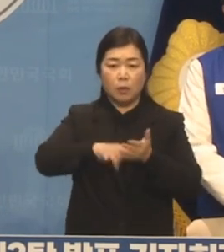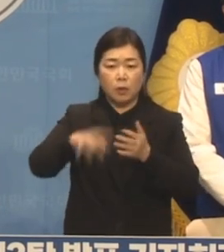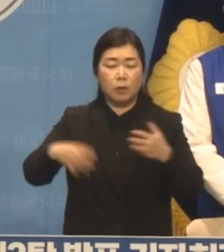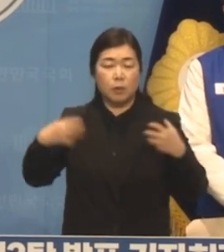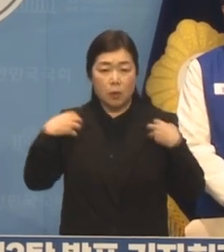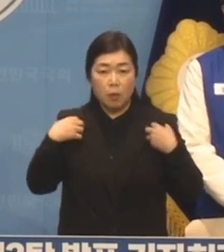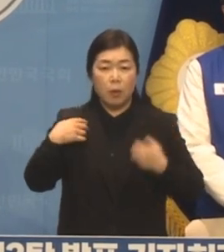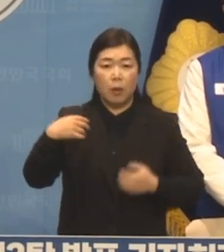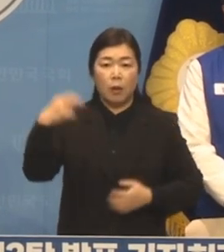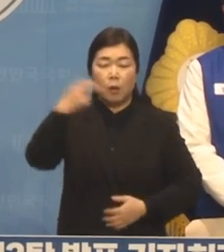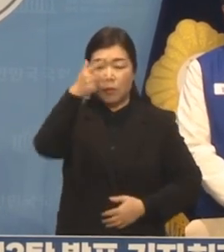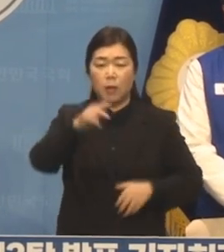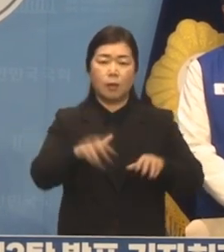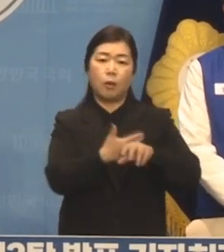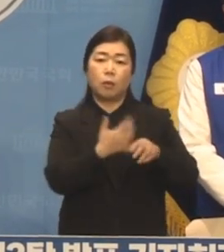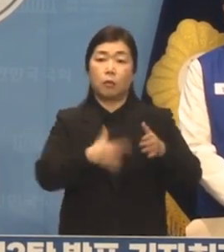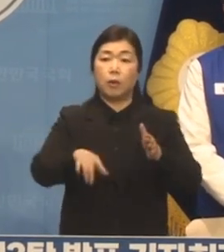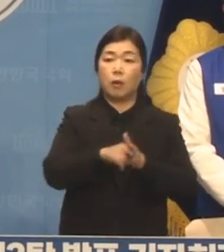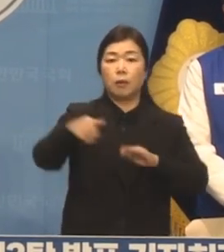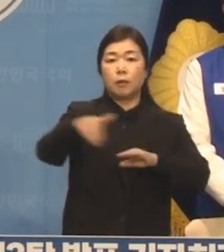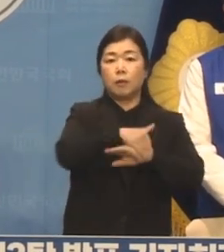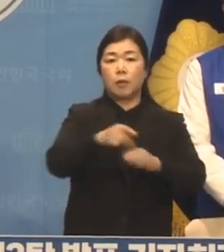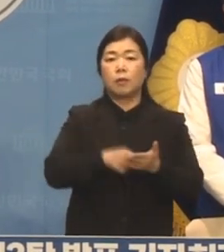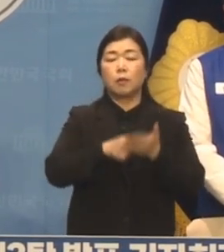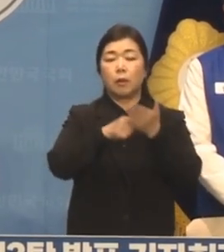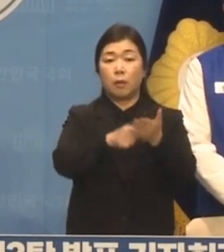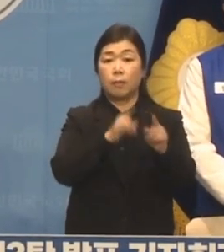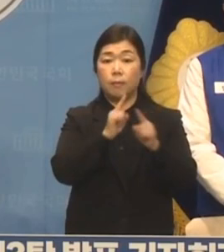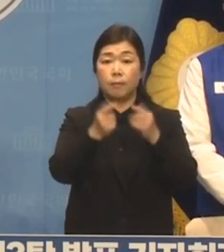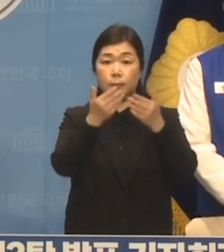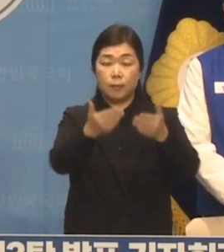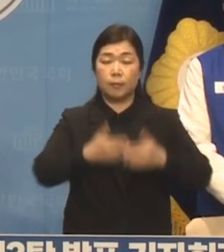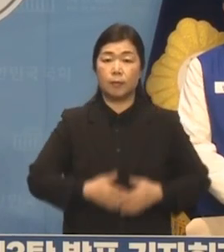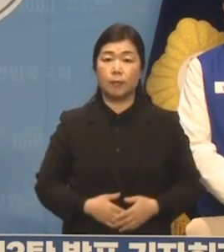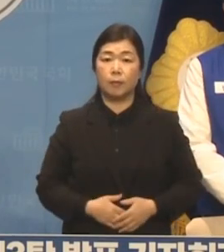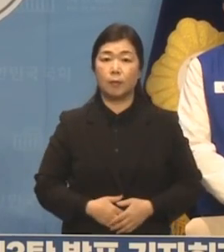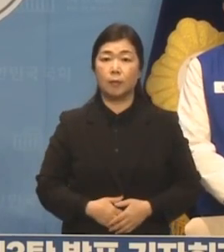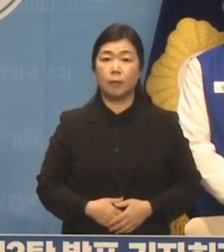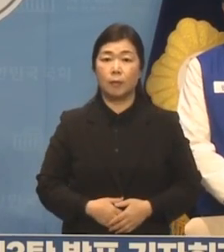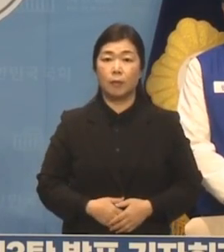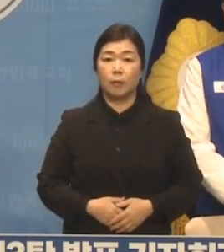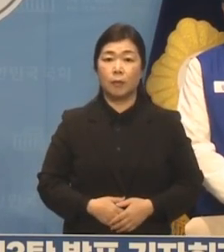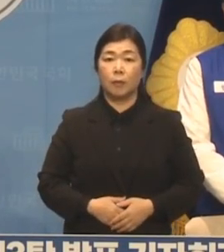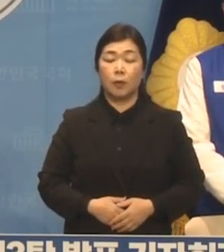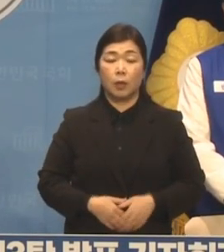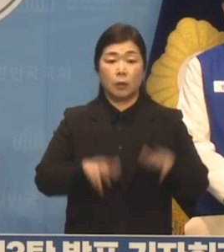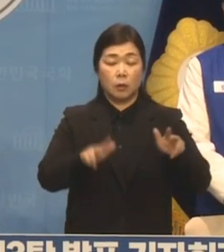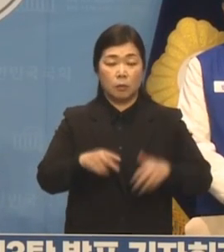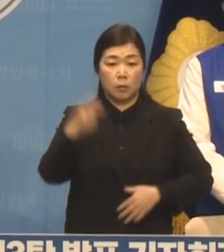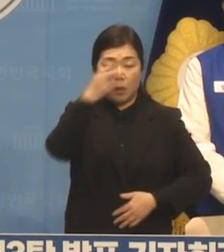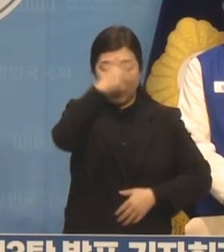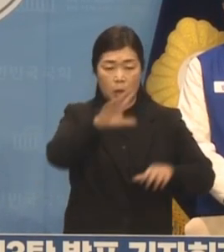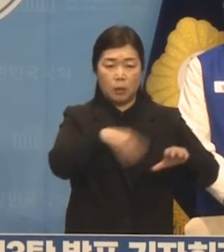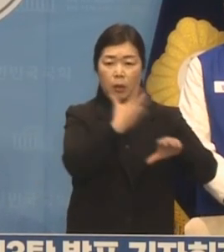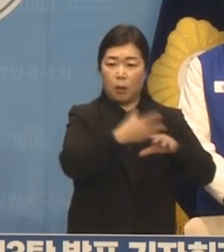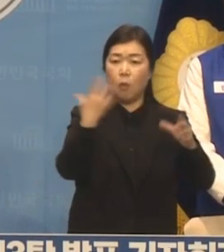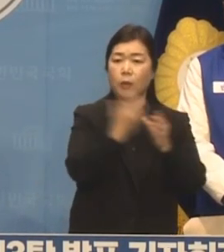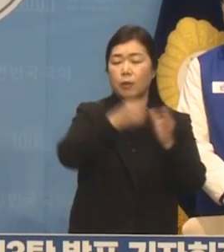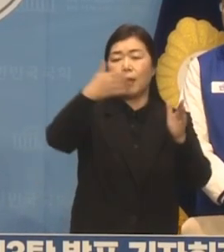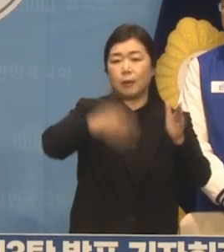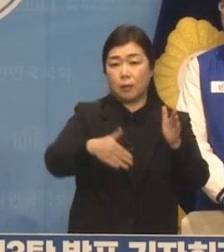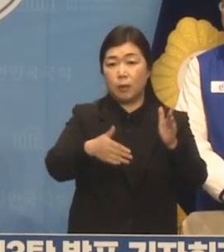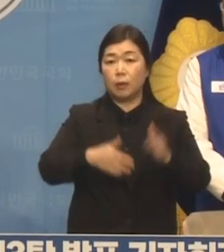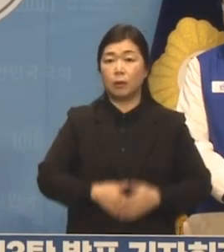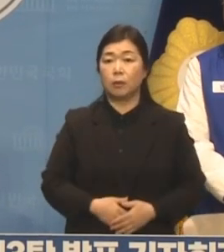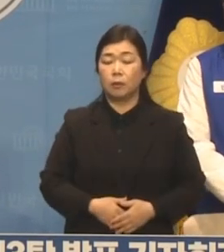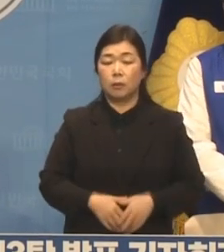위해 정책을 제안하는 기자회견을 하고자 합니다. 아직 검찰개혁이 완성되지 않았습니다.